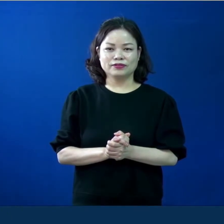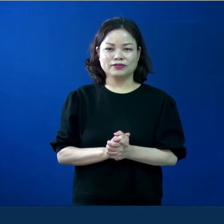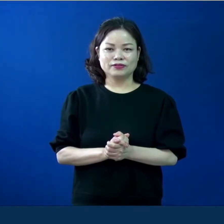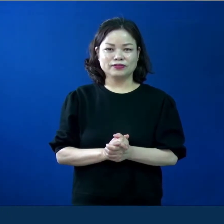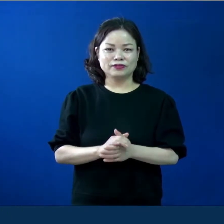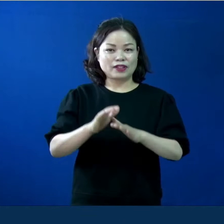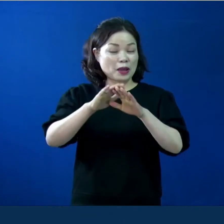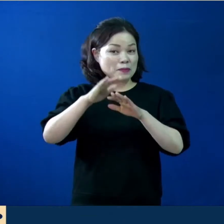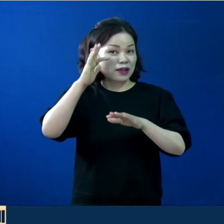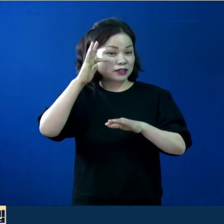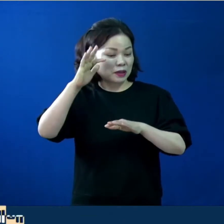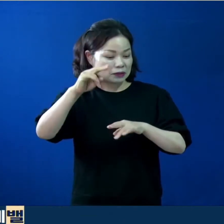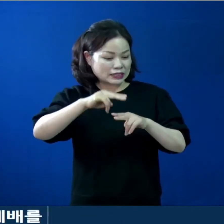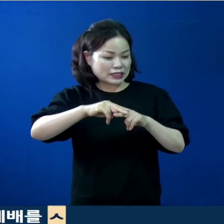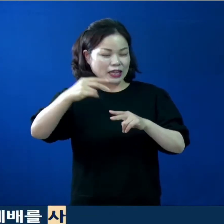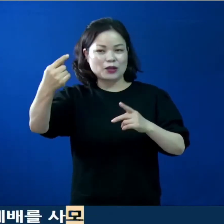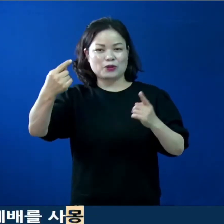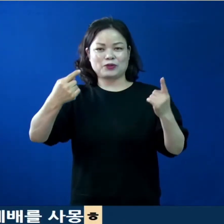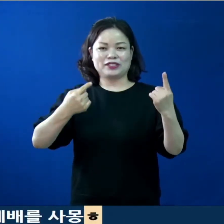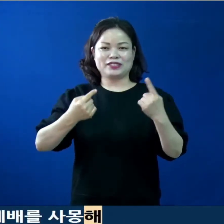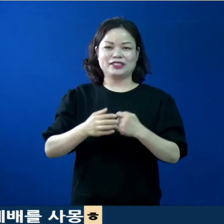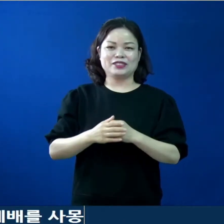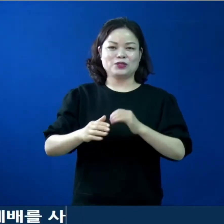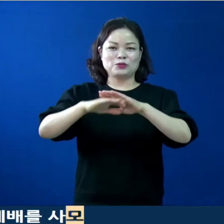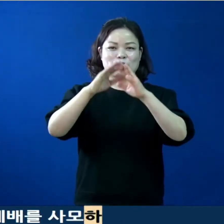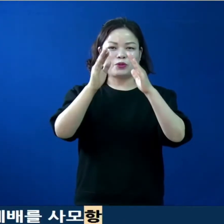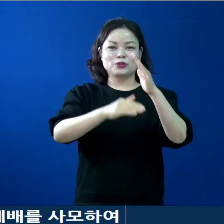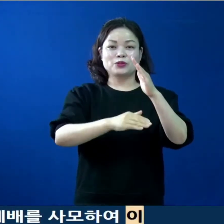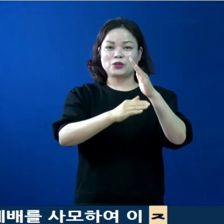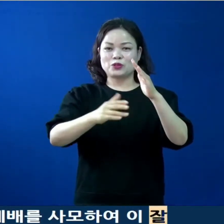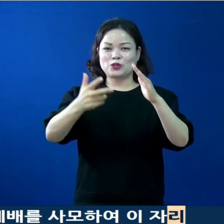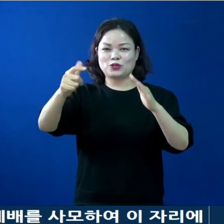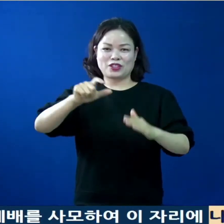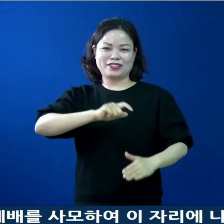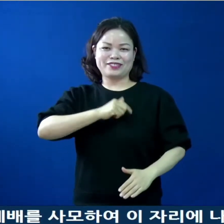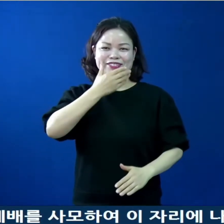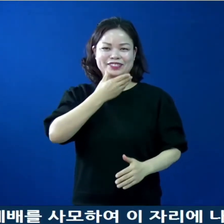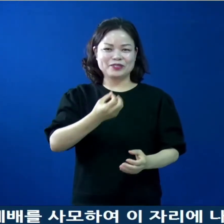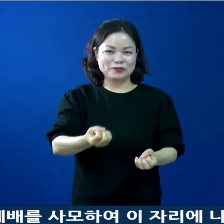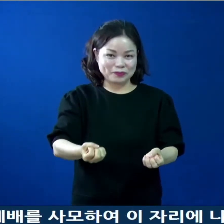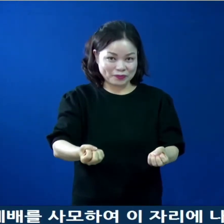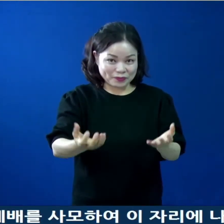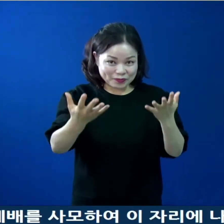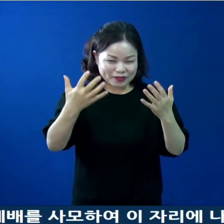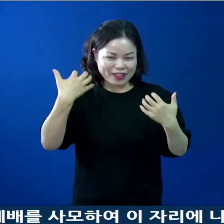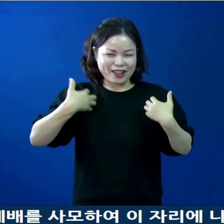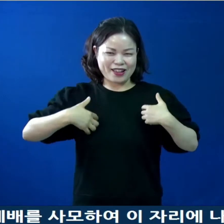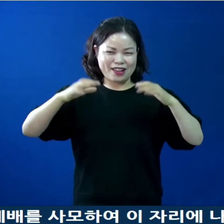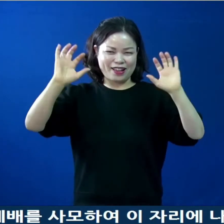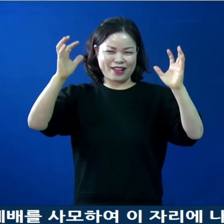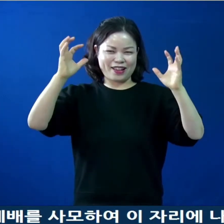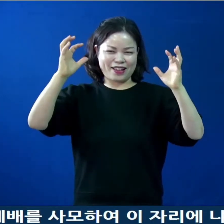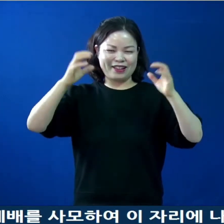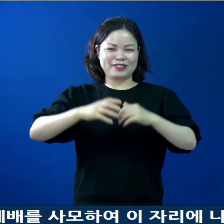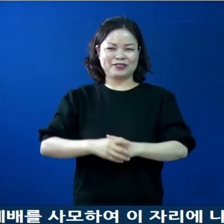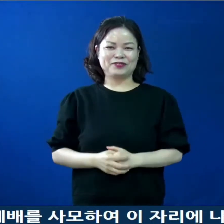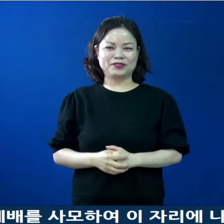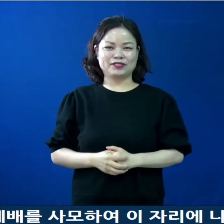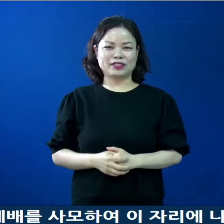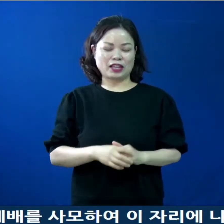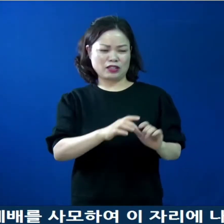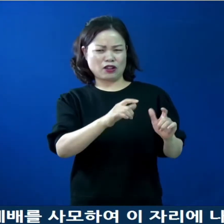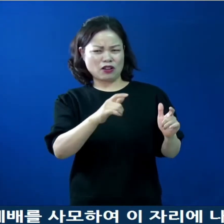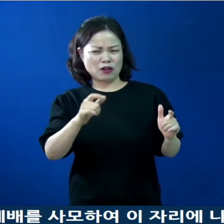예배를 사모하여 이 자리에 나오신 우리 모든 성도님들을 주의 이름으로 축복하고 환영합니다. 여러 달